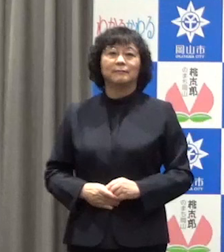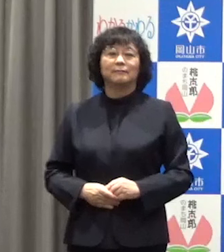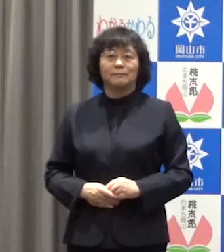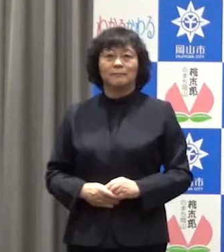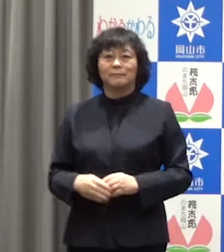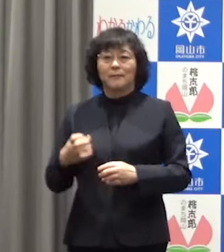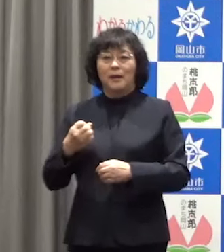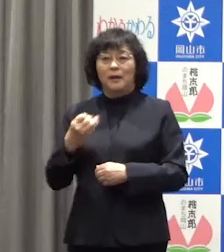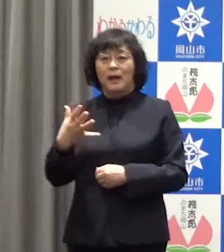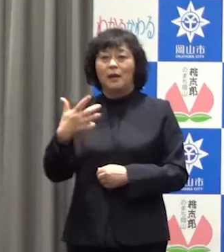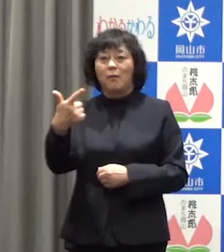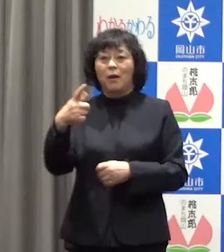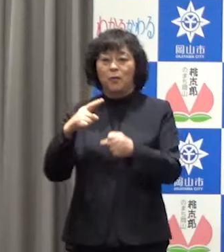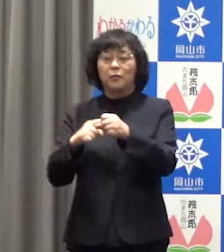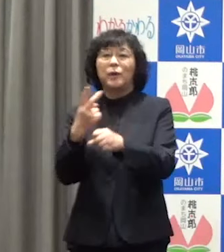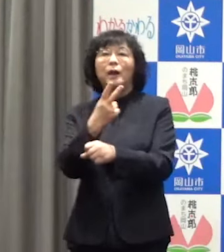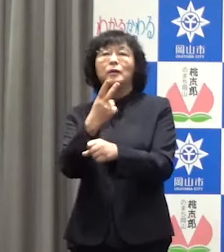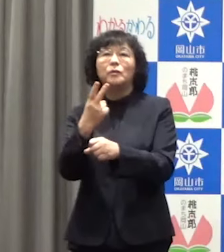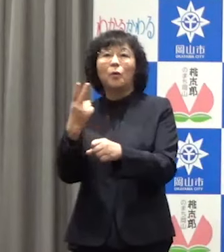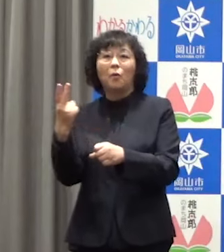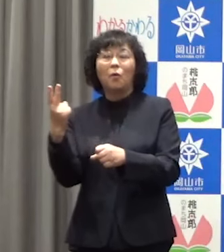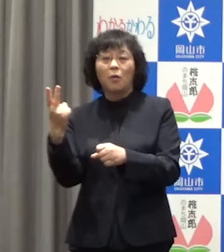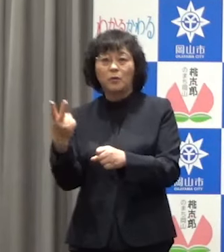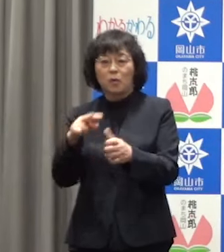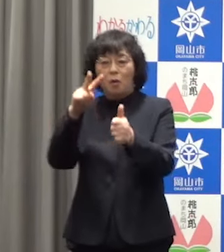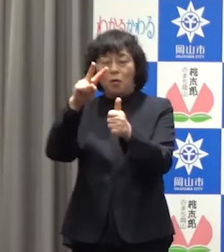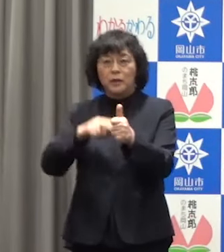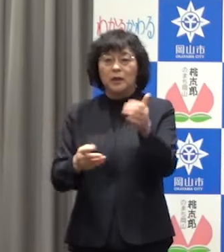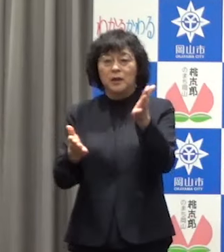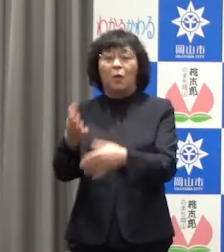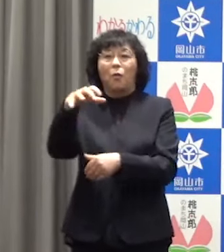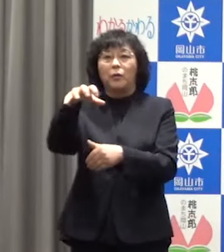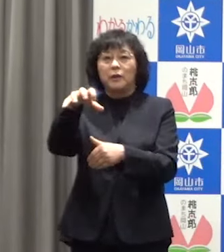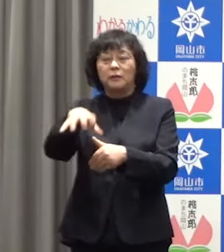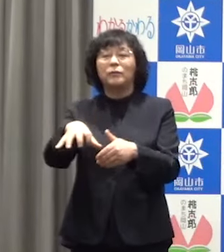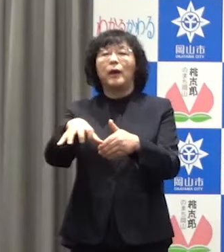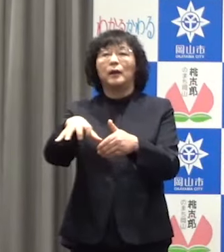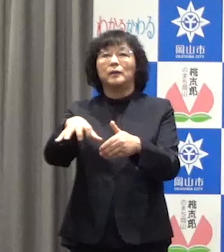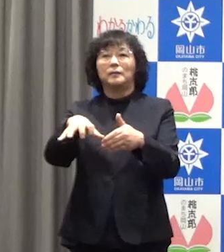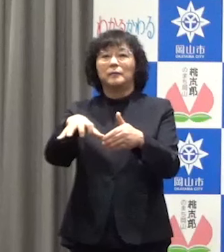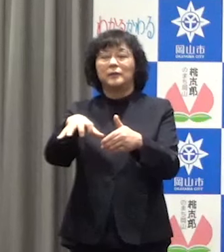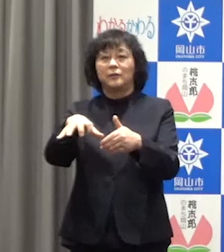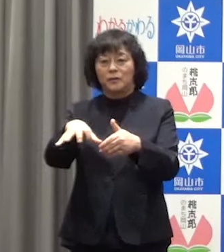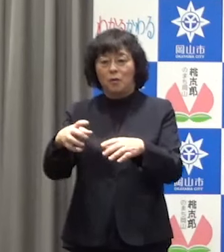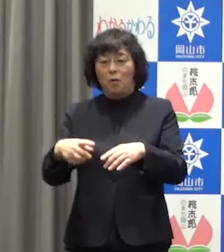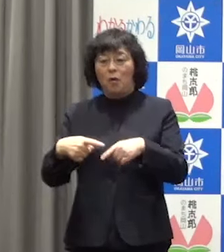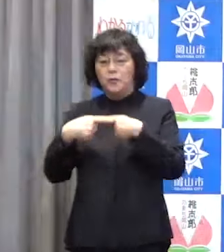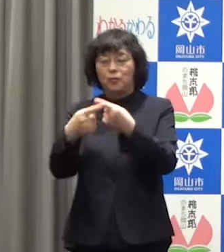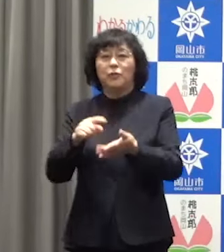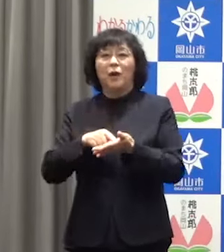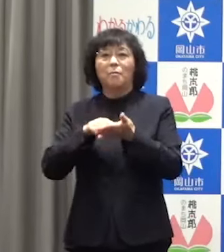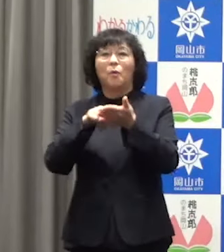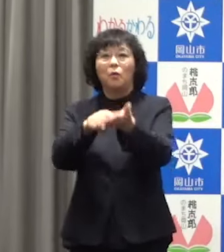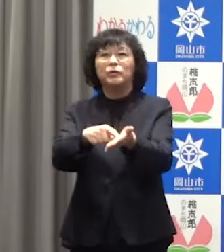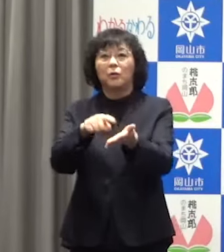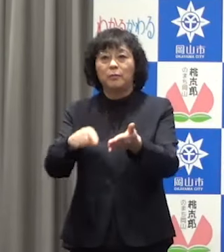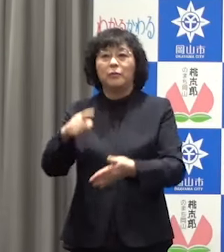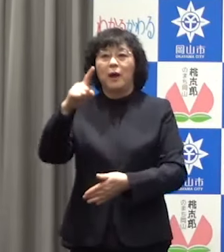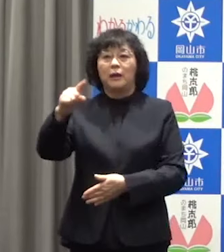令和6年度の認可保育施設の入園申し込みは